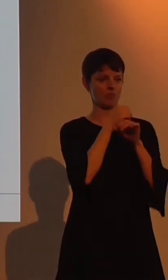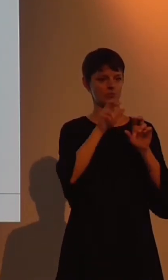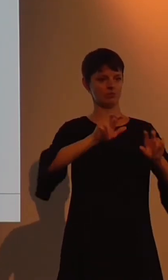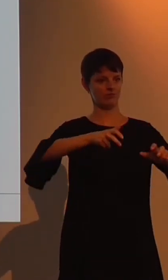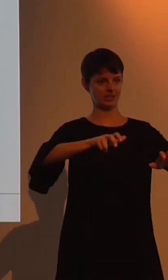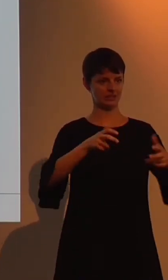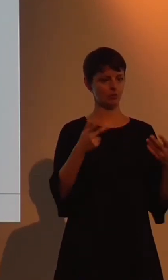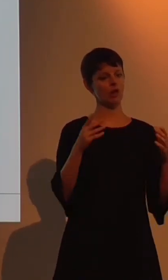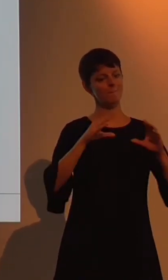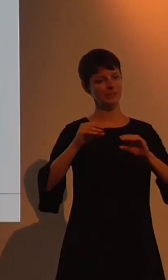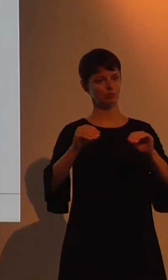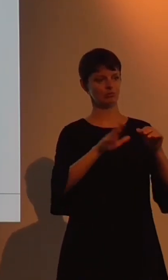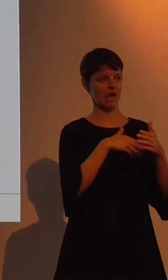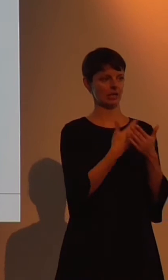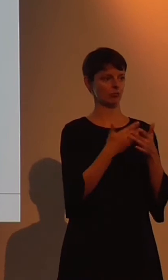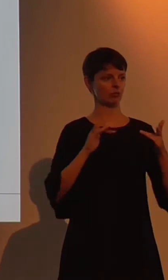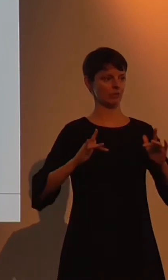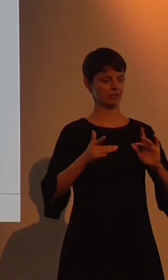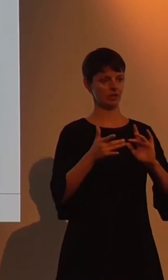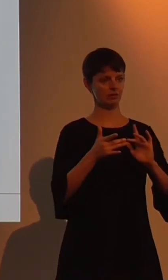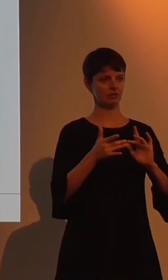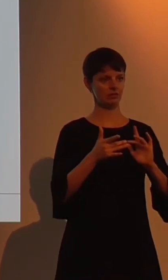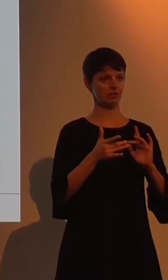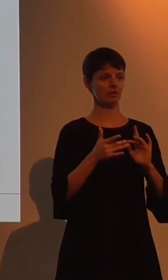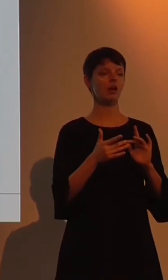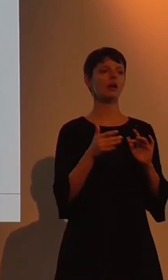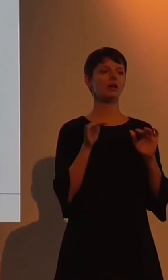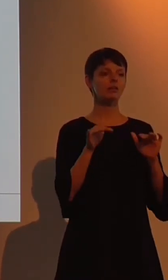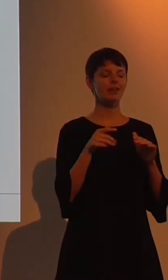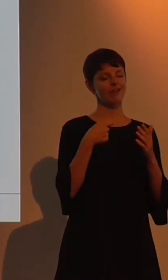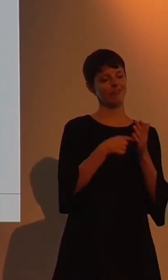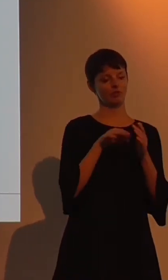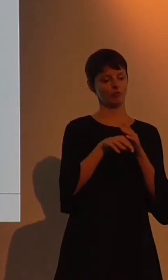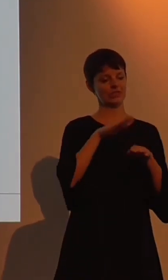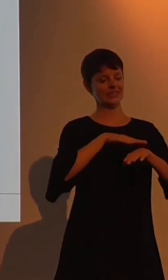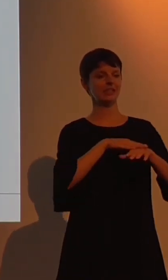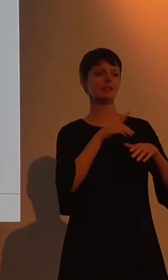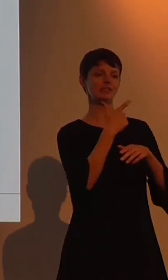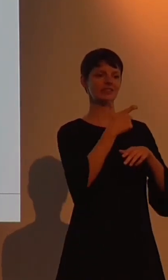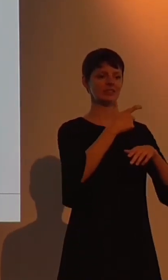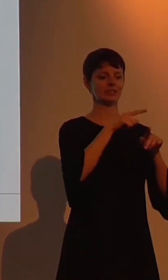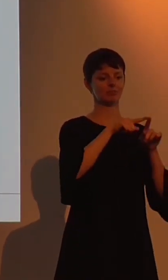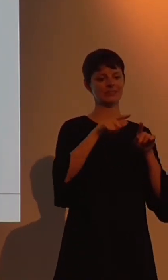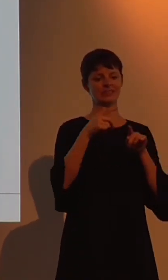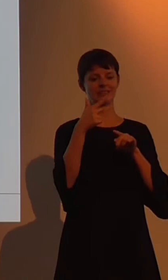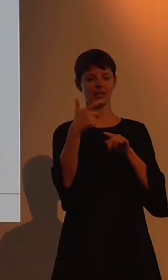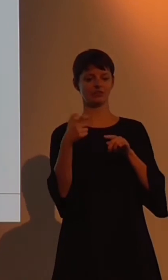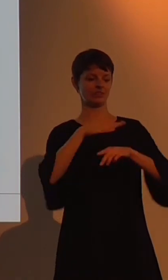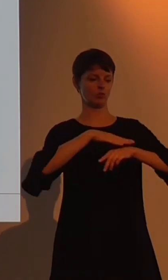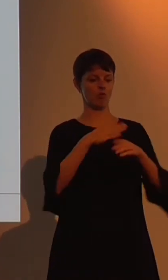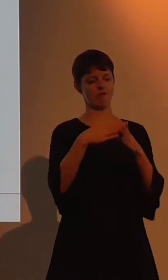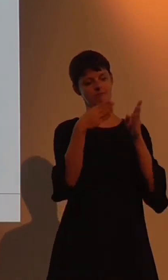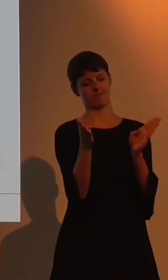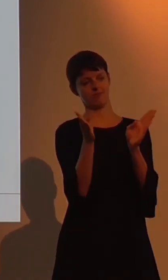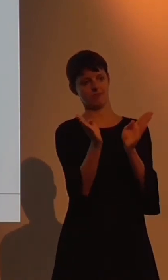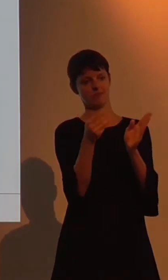der regelmäßig untertitelte Formate ins Programm aufgenommen hat. Das haben wir seitdem kontinuierlich ausgebaut und sind auch